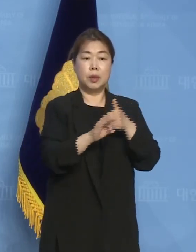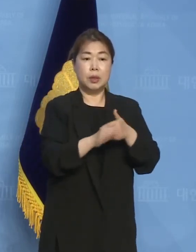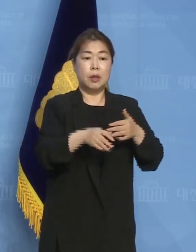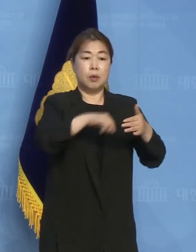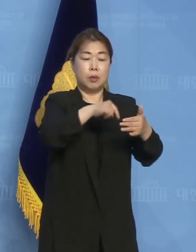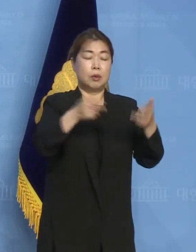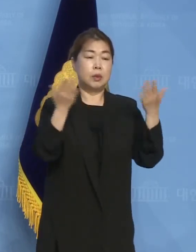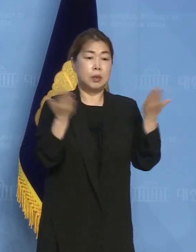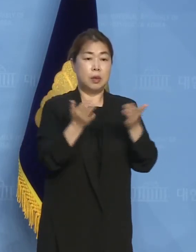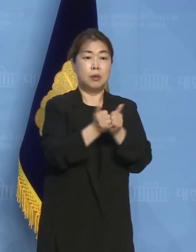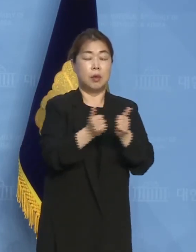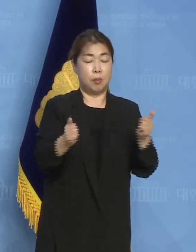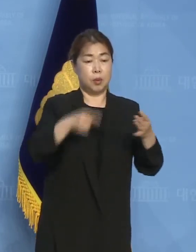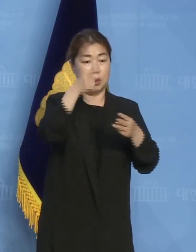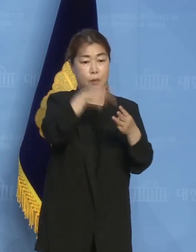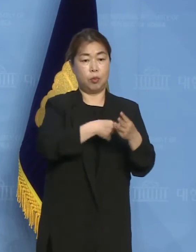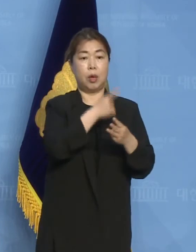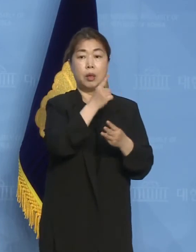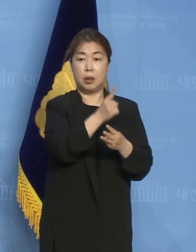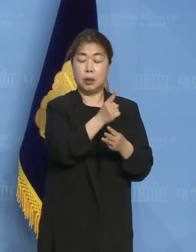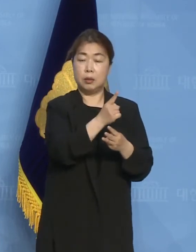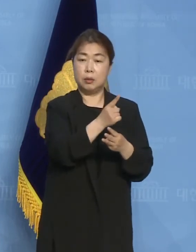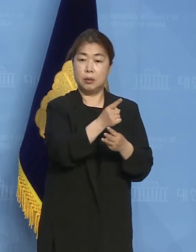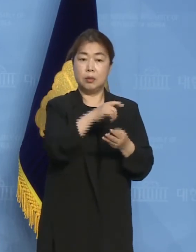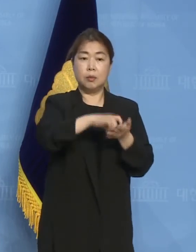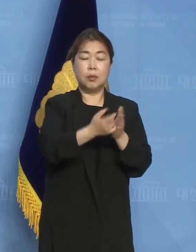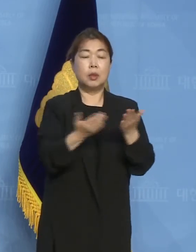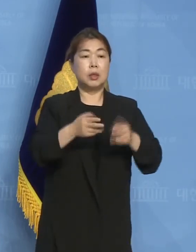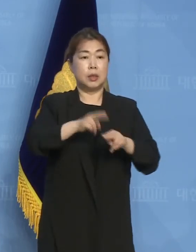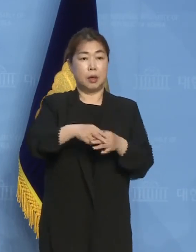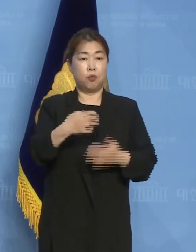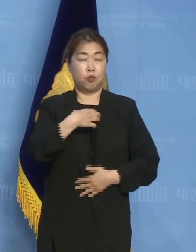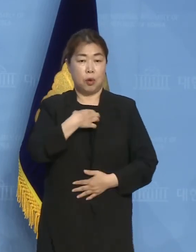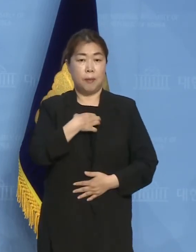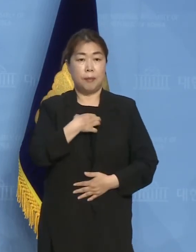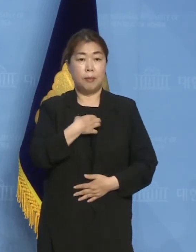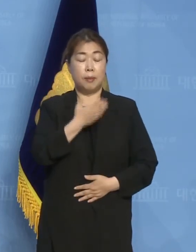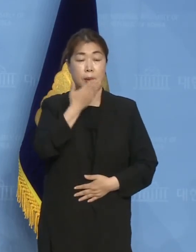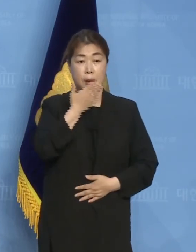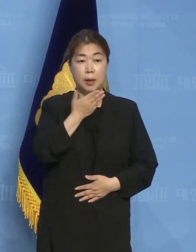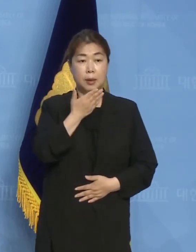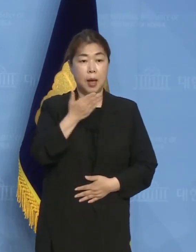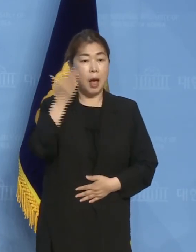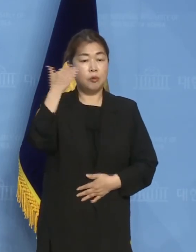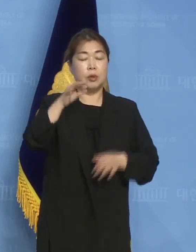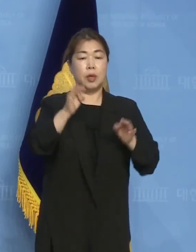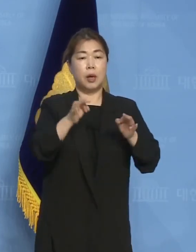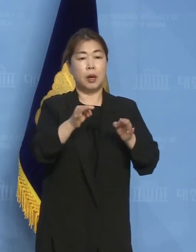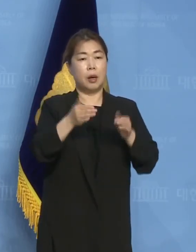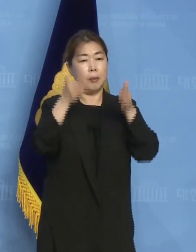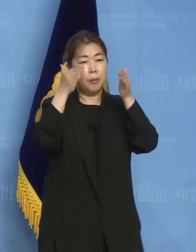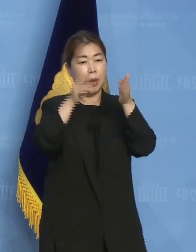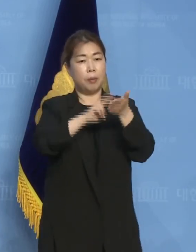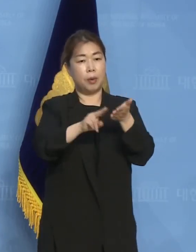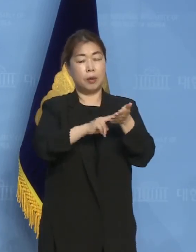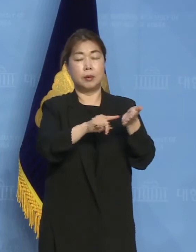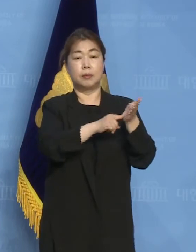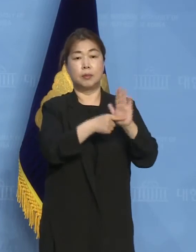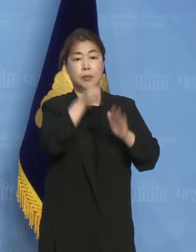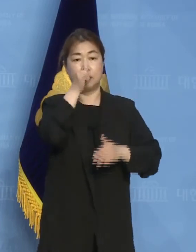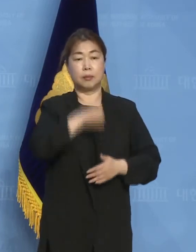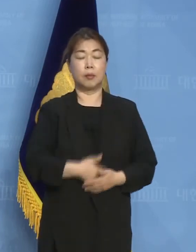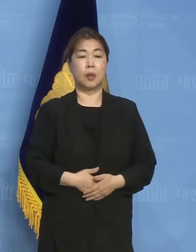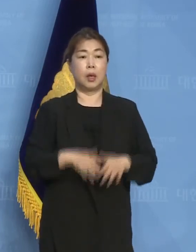취업자의 3분의 1이 일자리 위협을 겪을 것이라는 한국은행의 전망이 나오고 있습니다.